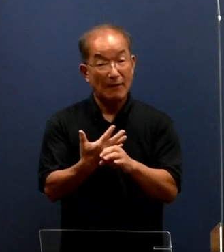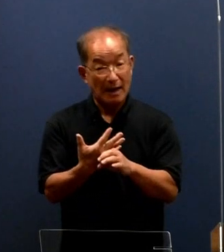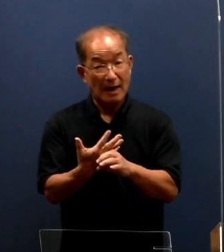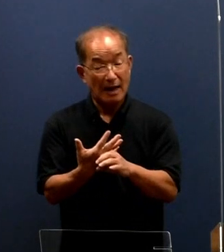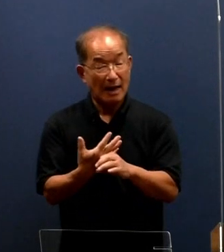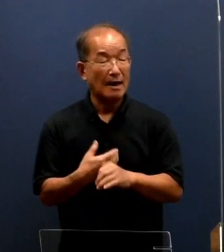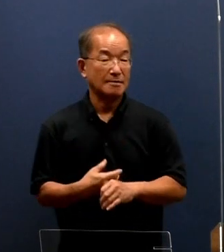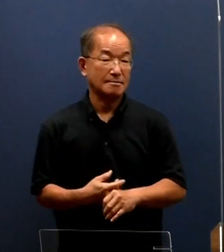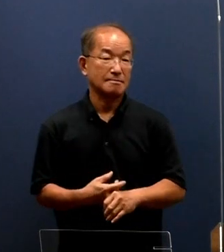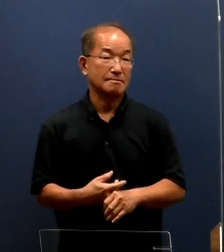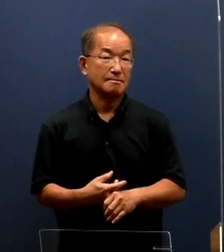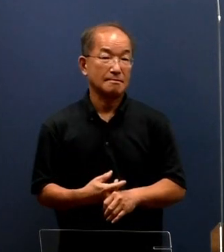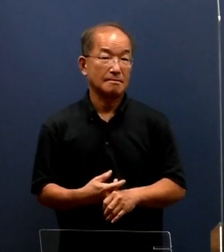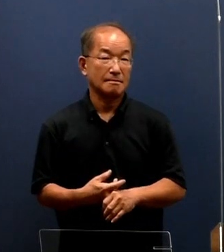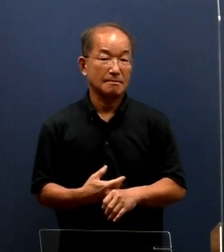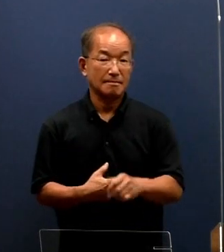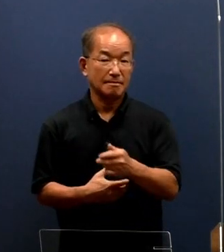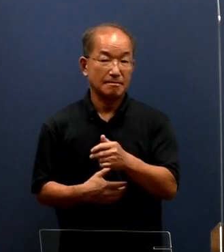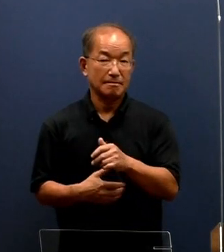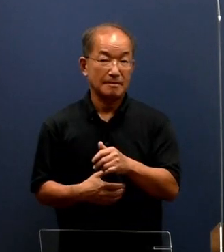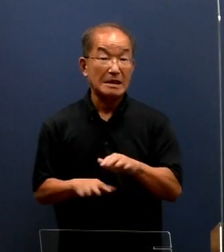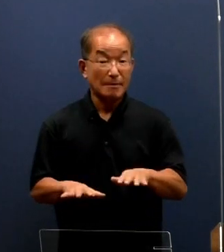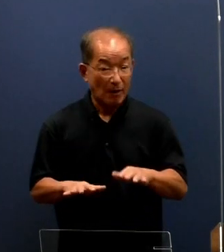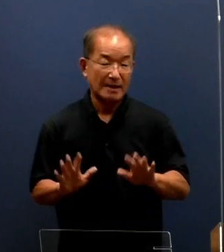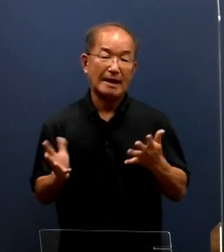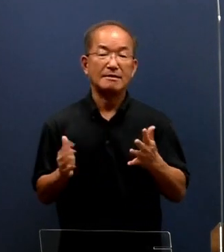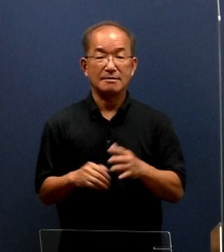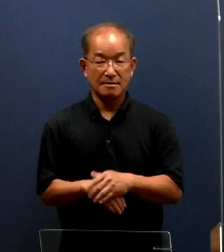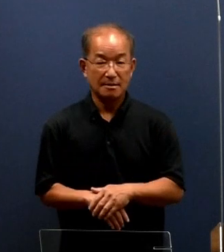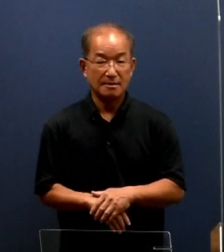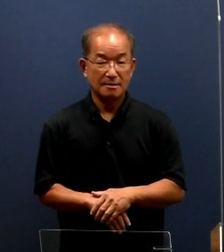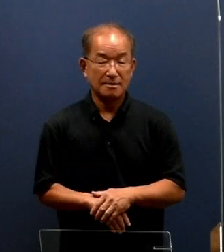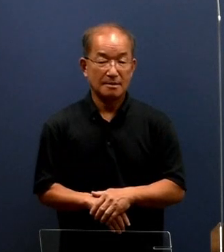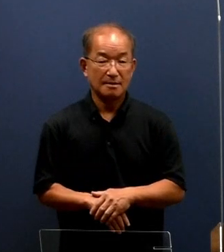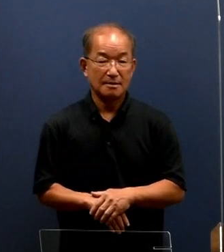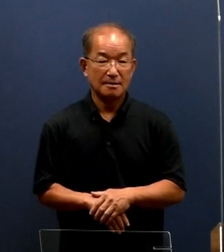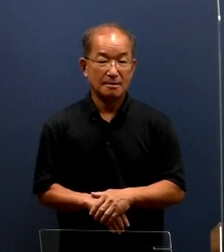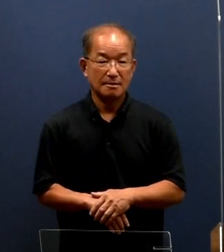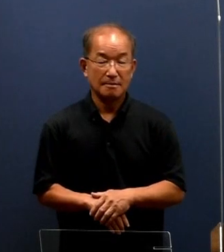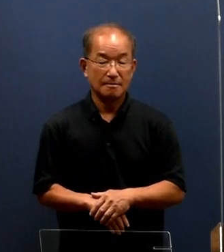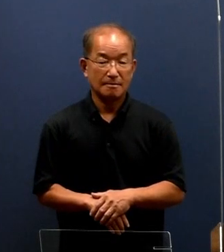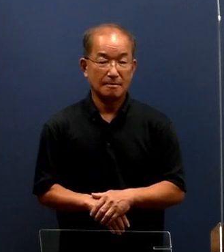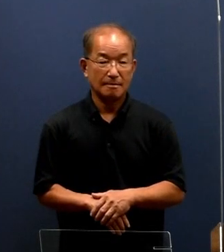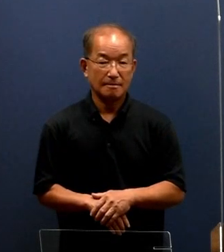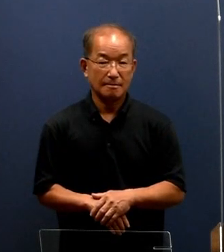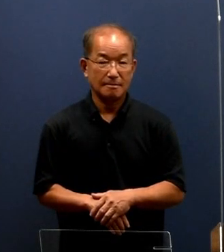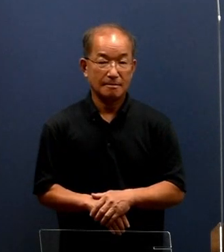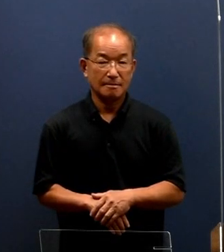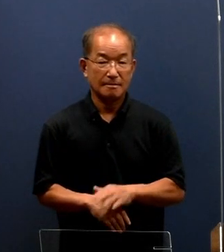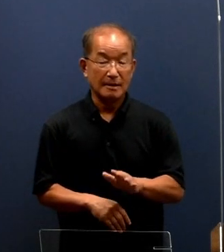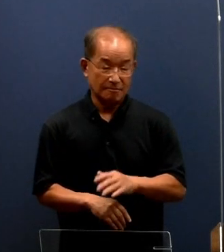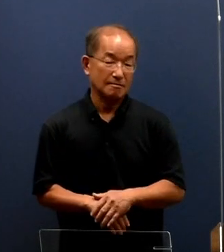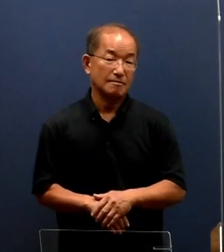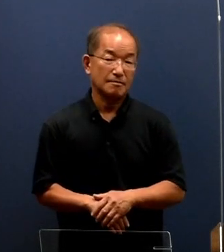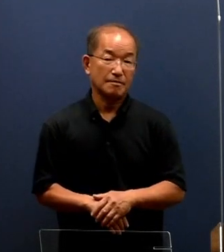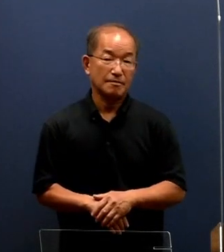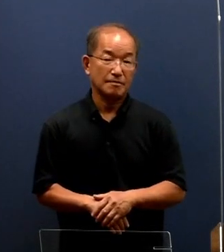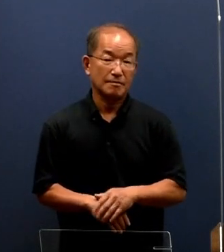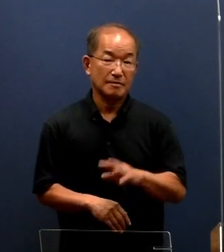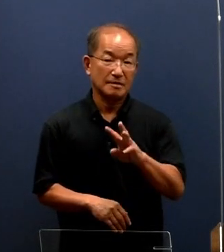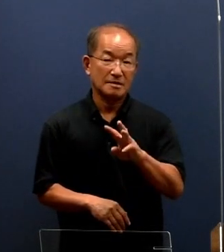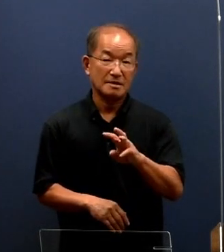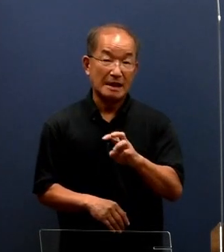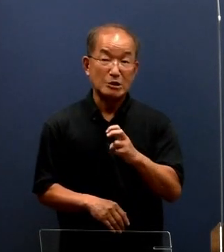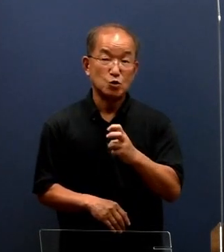まあ、この7波においてないというのが私の認識、そういうことですね。まあ、30何例、全部す